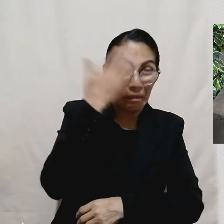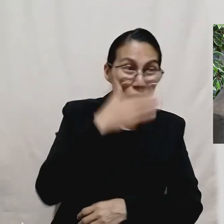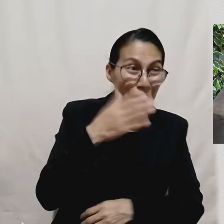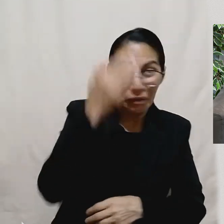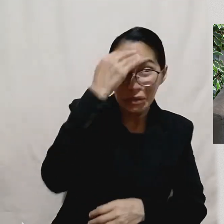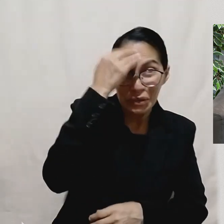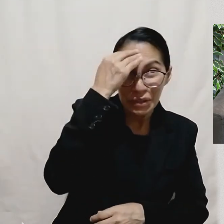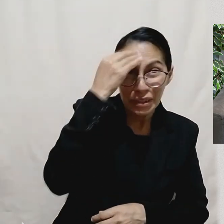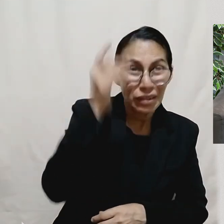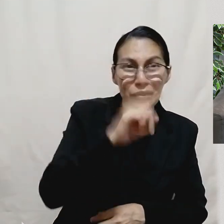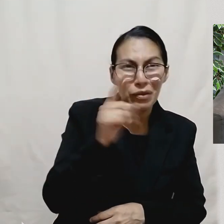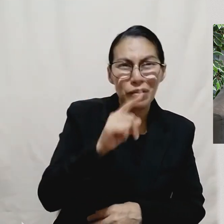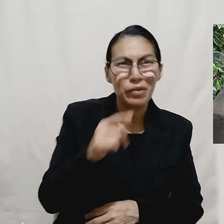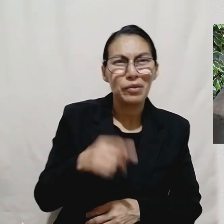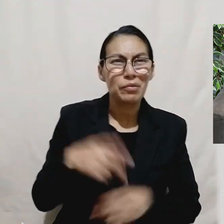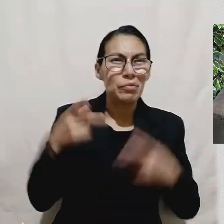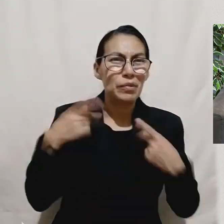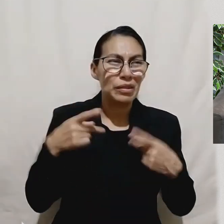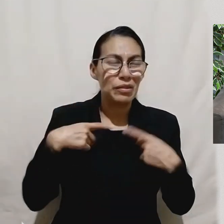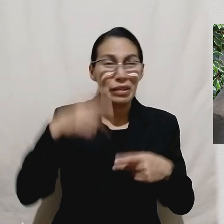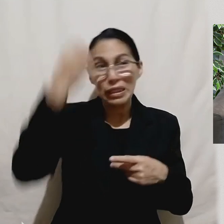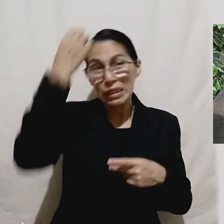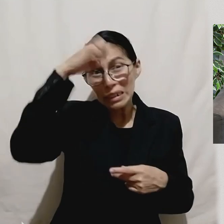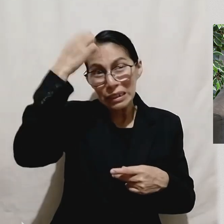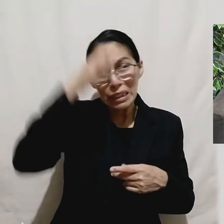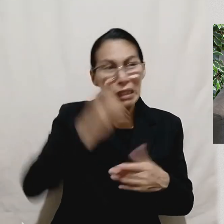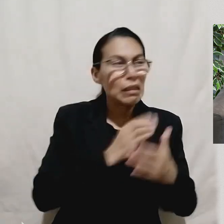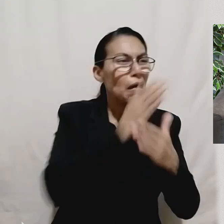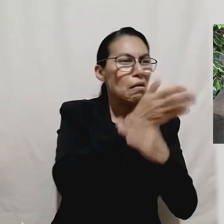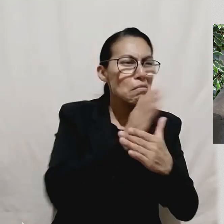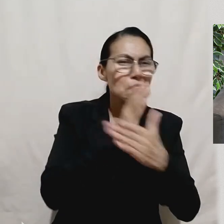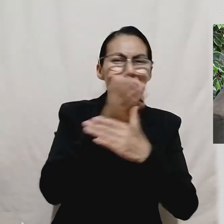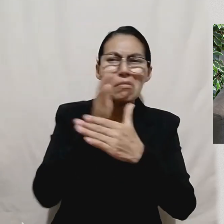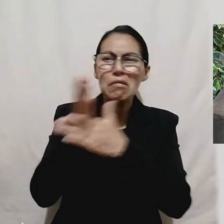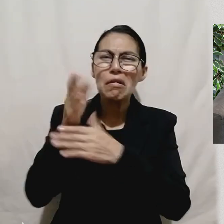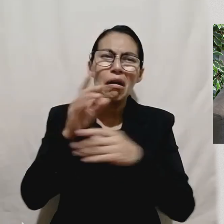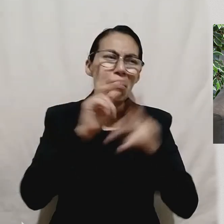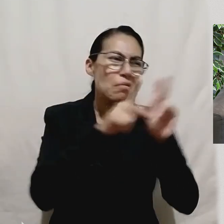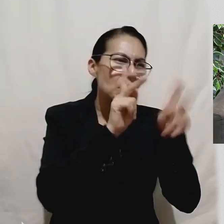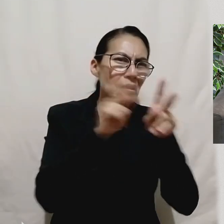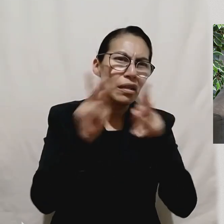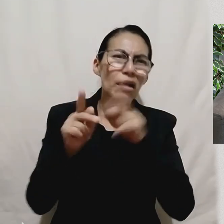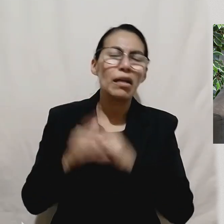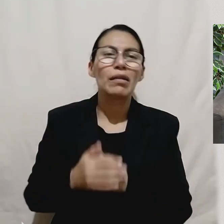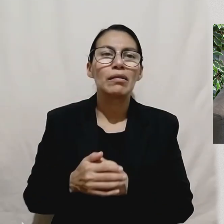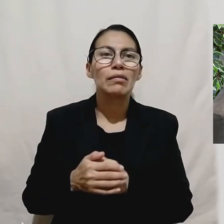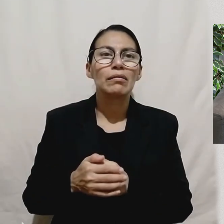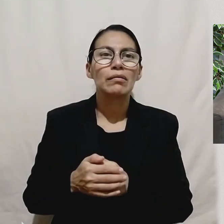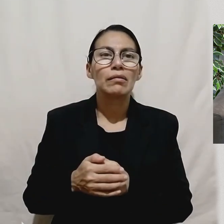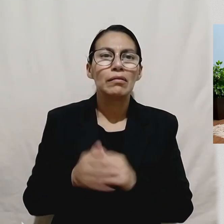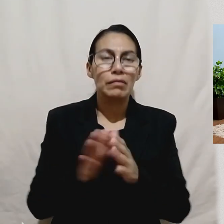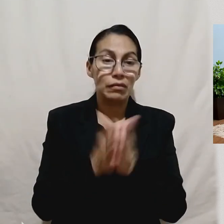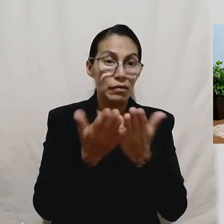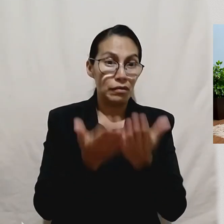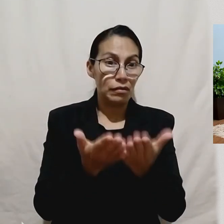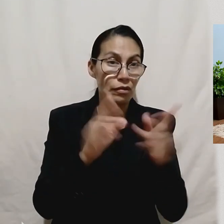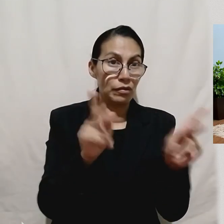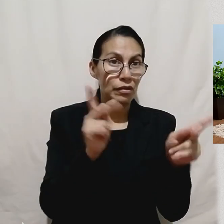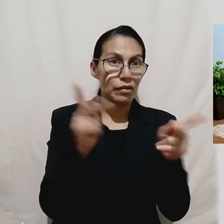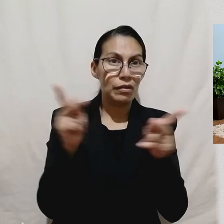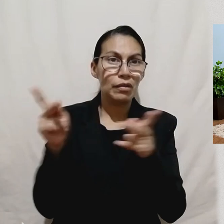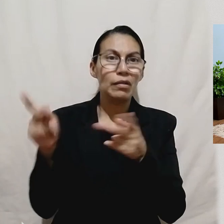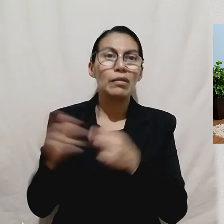de eso es salir a hablar con gente extraña no pero el programa es como vender libros verdad